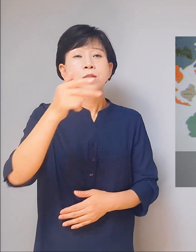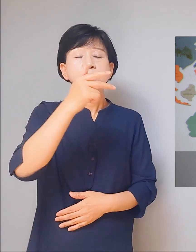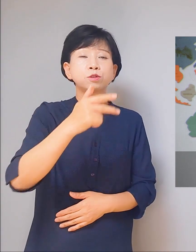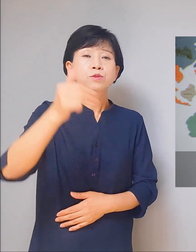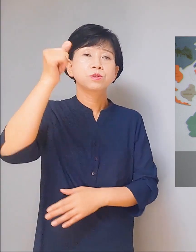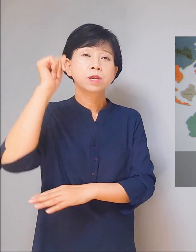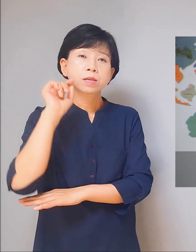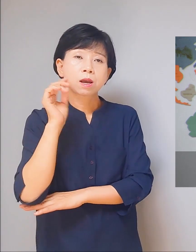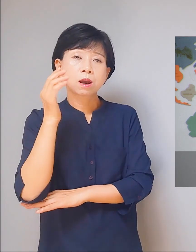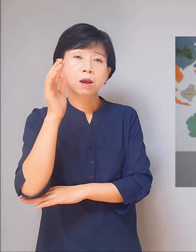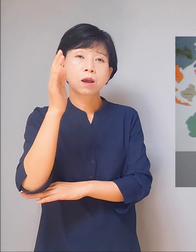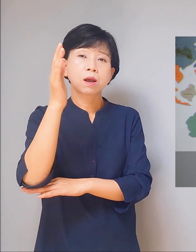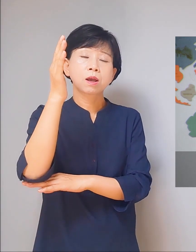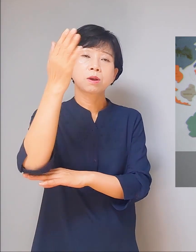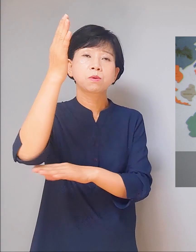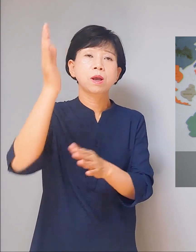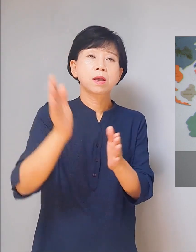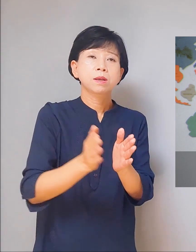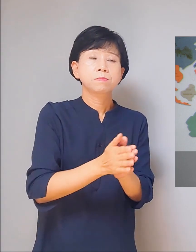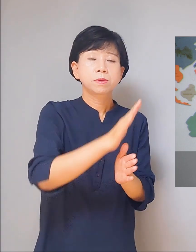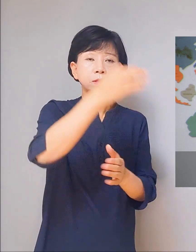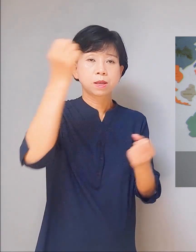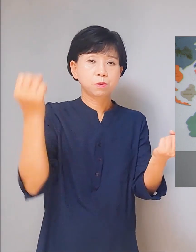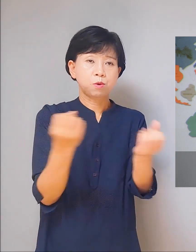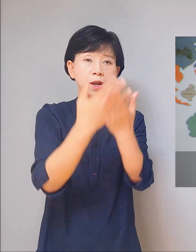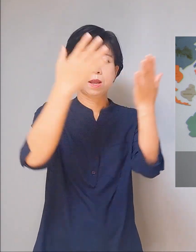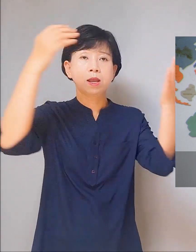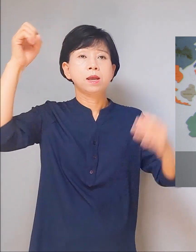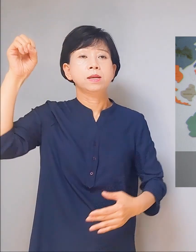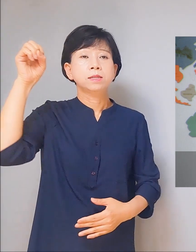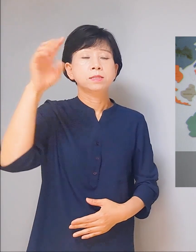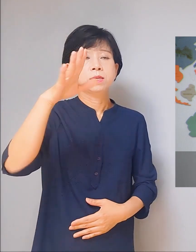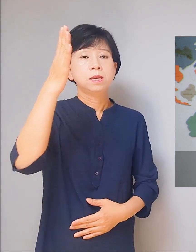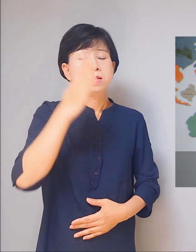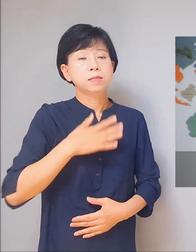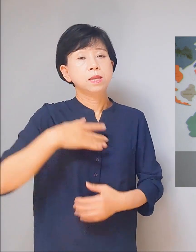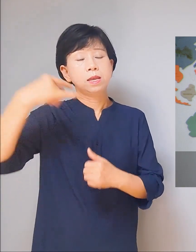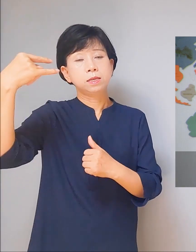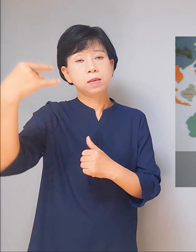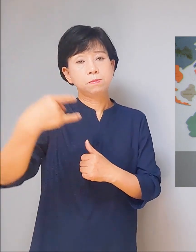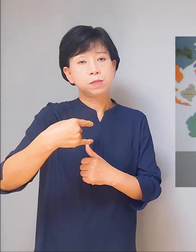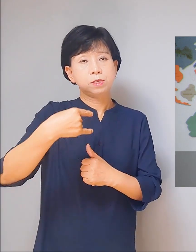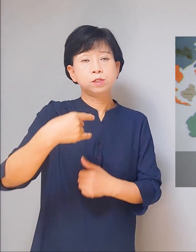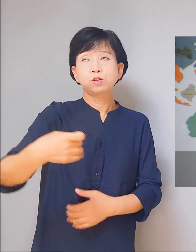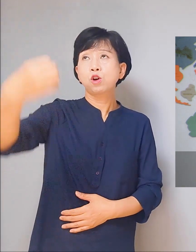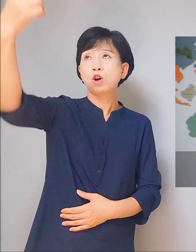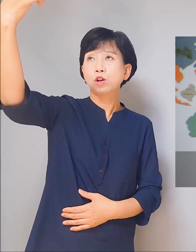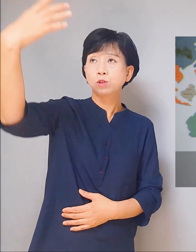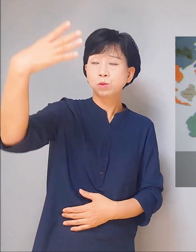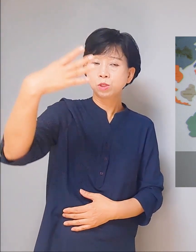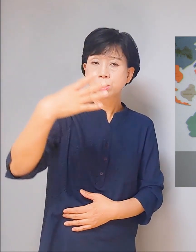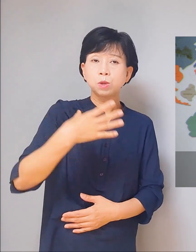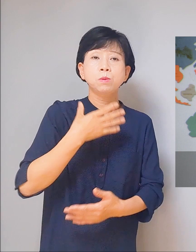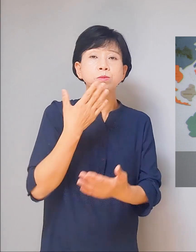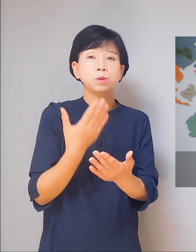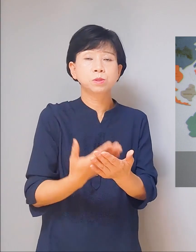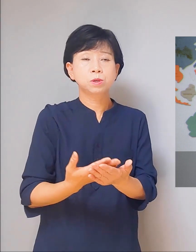빛나네. 주의 영광 빛난 광채 내게 비춰